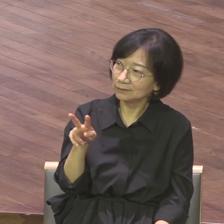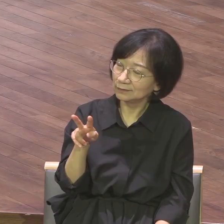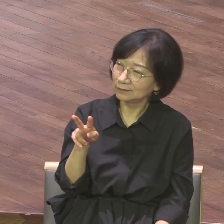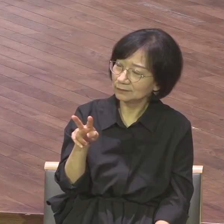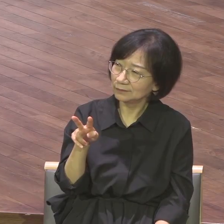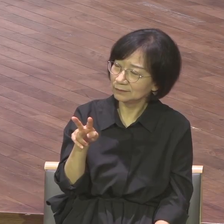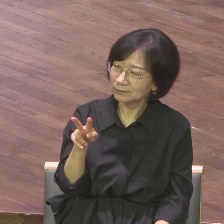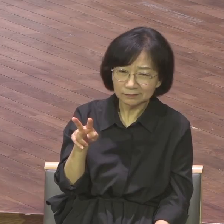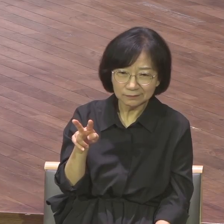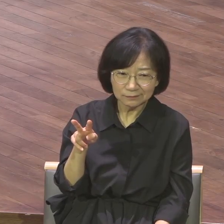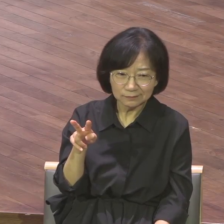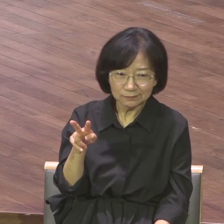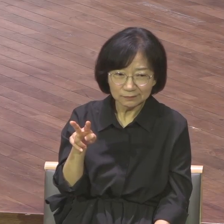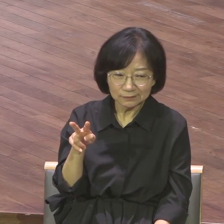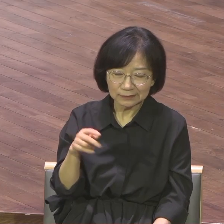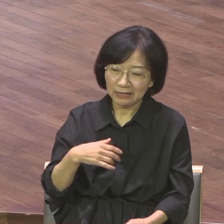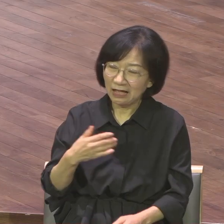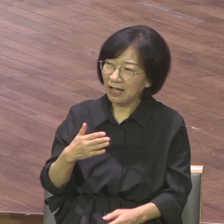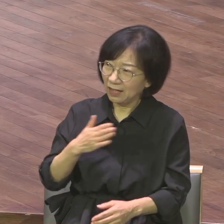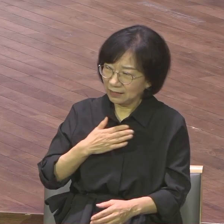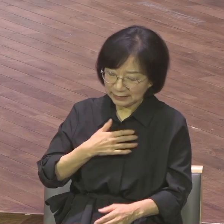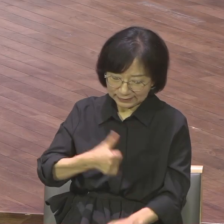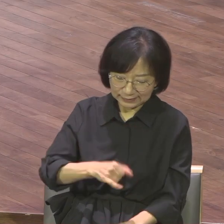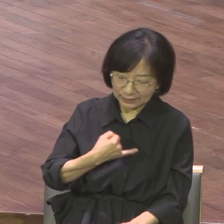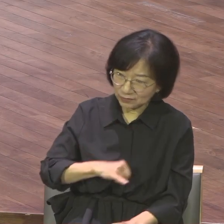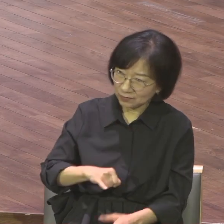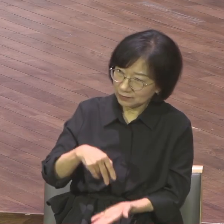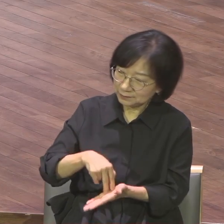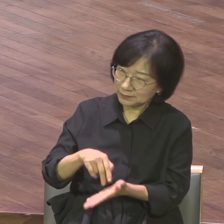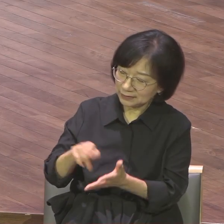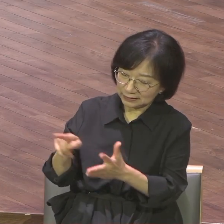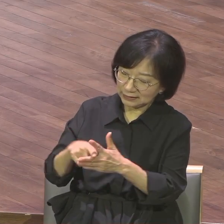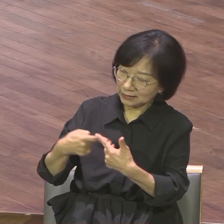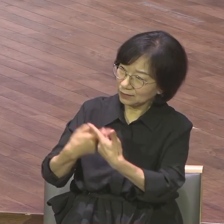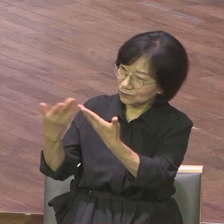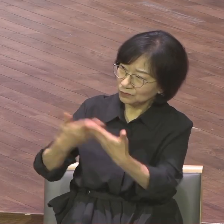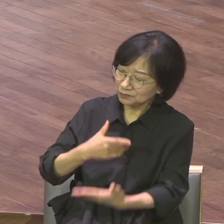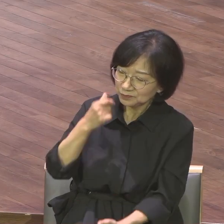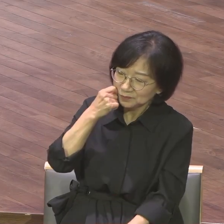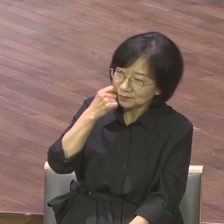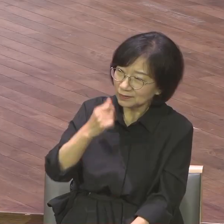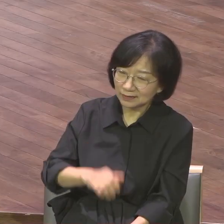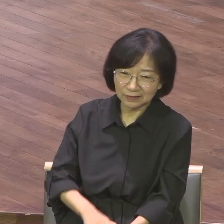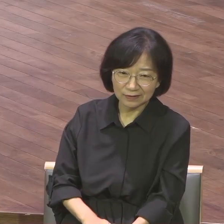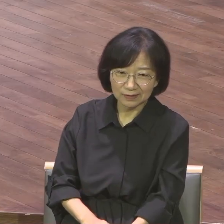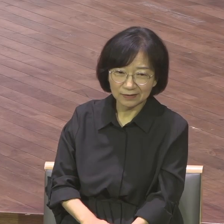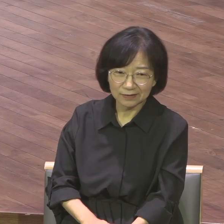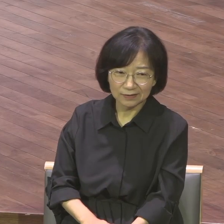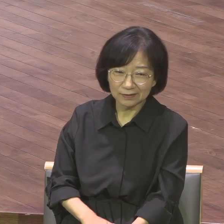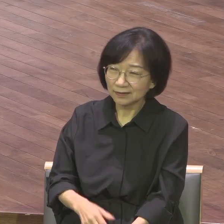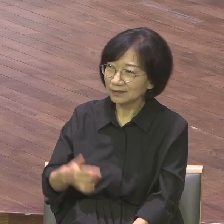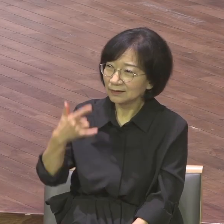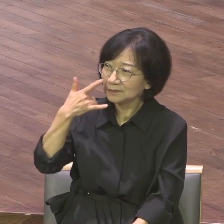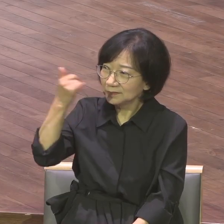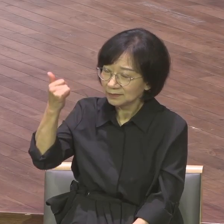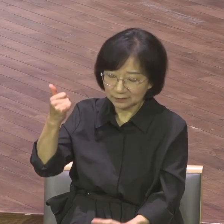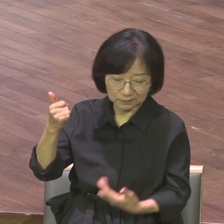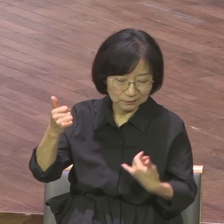부모가 자신들을 전혀 이해하지 못한다. 아버지 엄마가 나를 이해하지를 못한다라고 생각합니다.